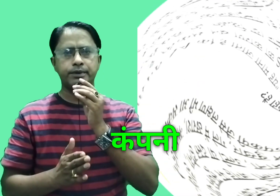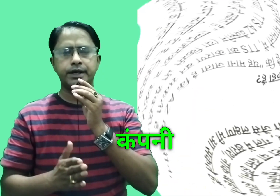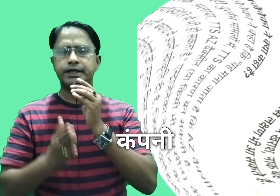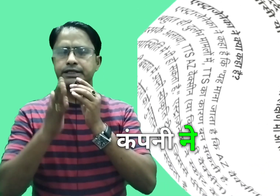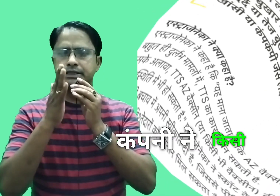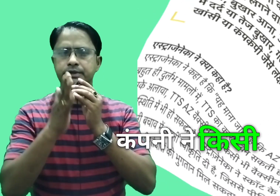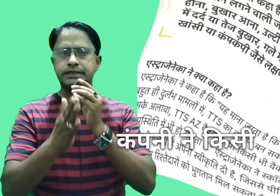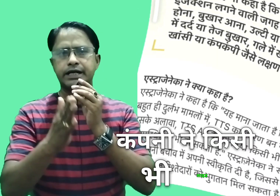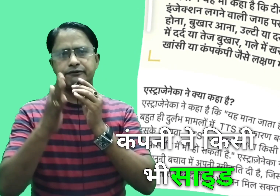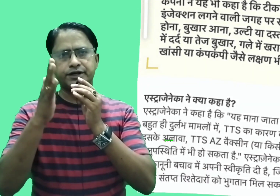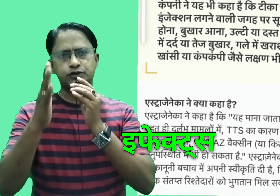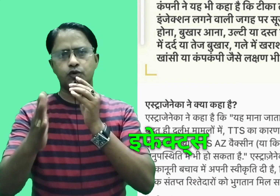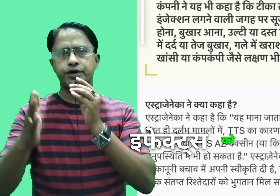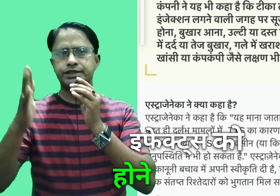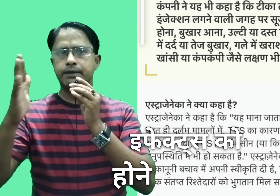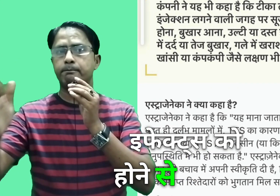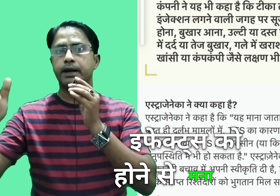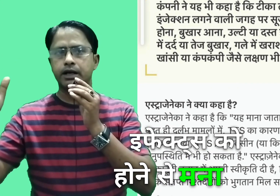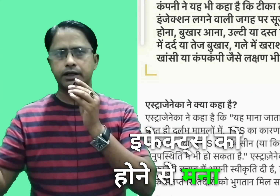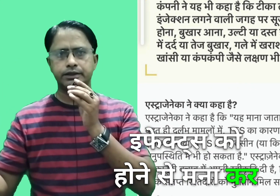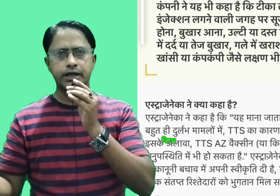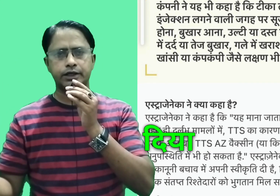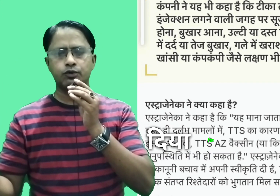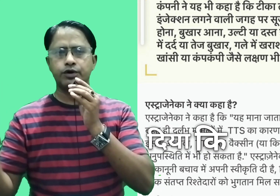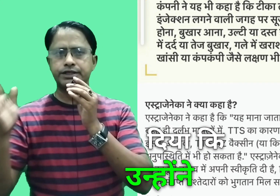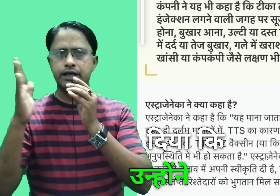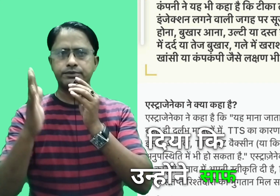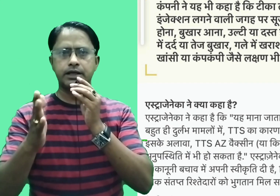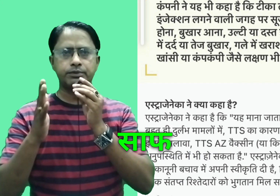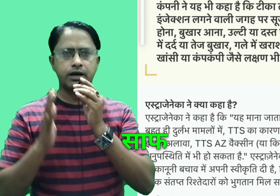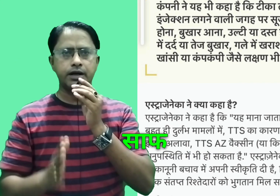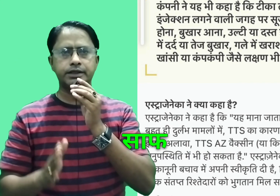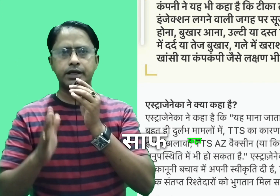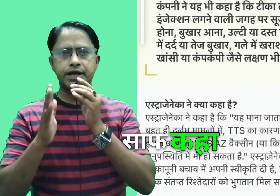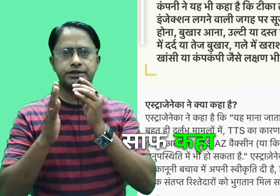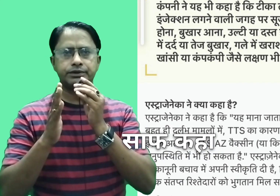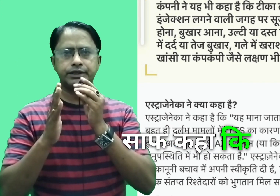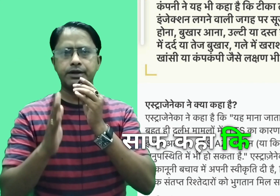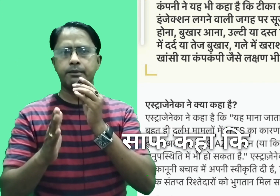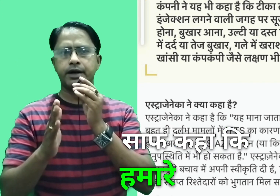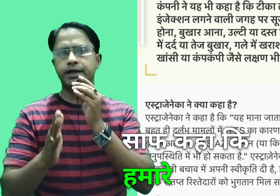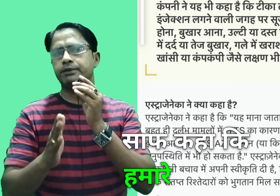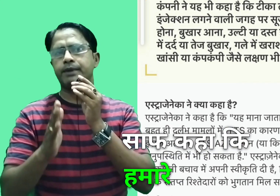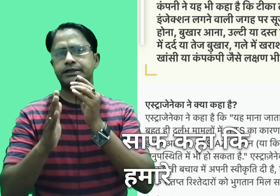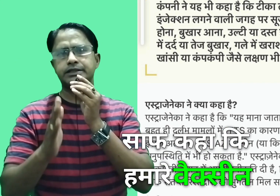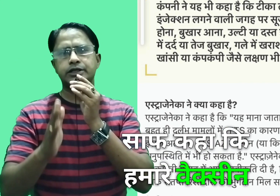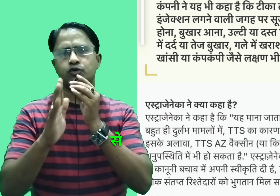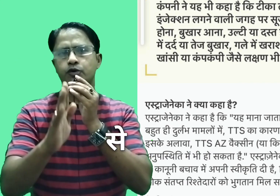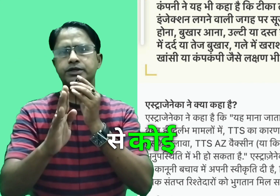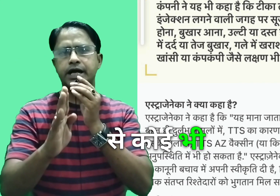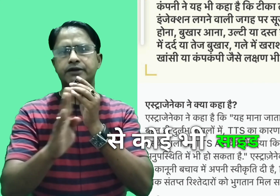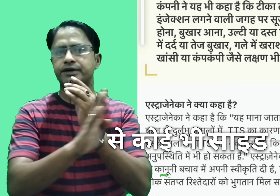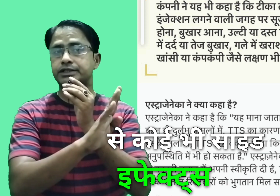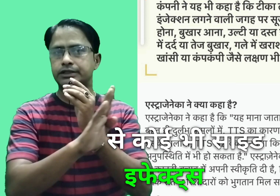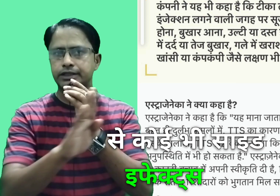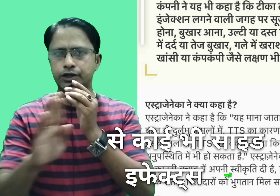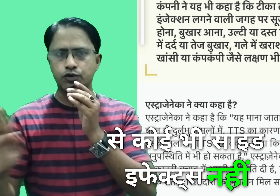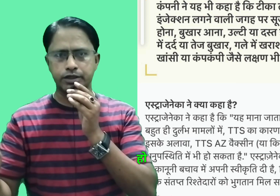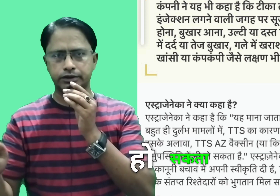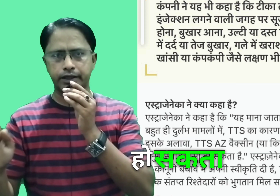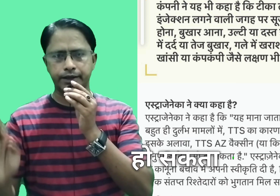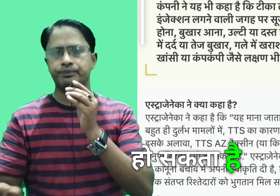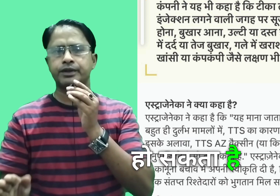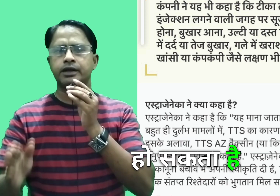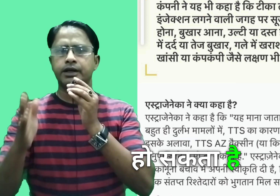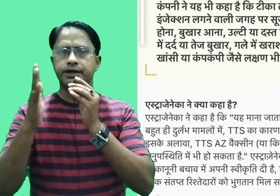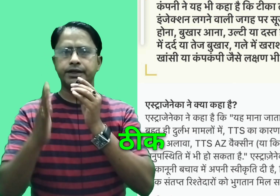एस्ट्राजेनेका कंपनी ने किसी भी साइड इफ़ेक्ट्स को होने से मना कर दिया कि उन्होंने साफ साफ कहा कि हमारे वैक्सीन से कोई भी साइड इफ़ेक्ट्स नहीं